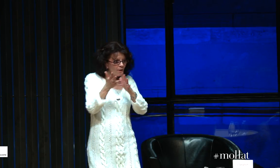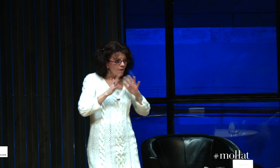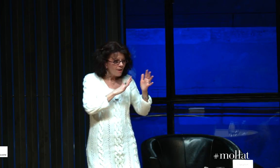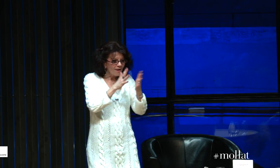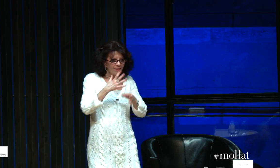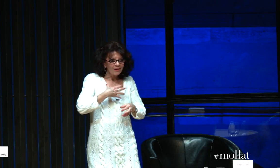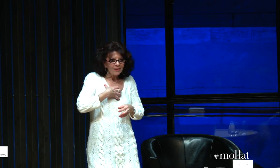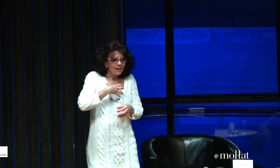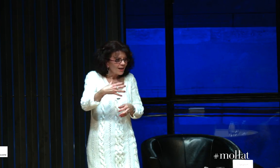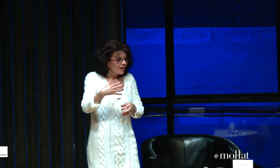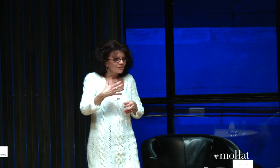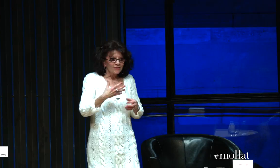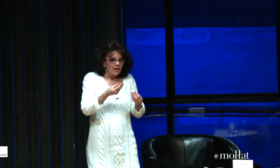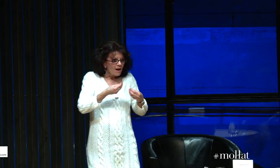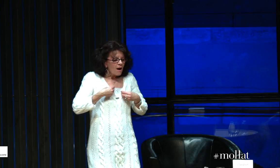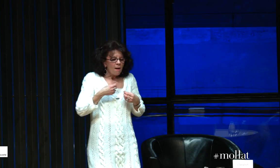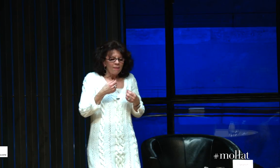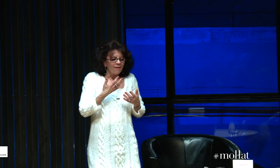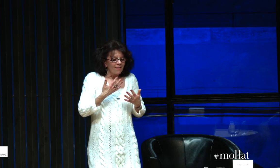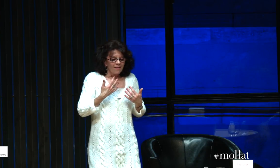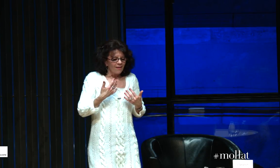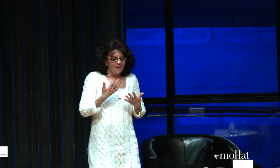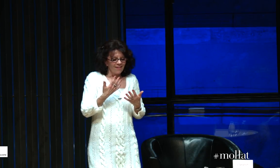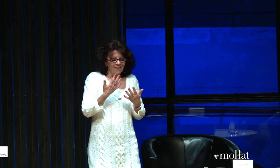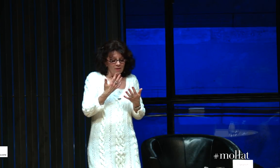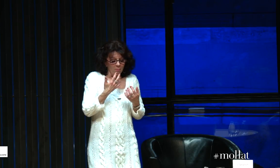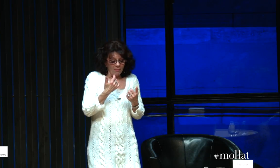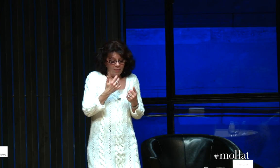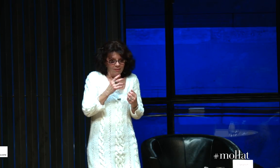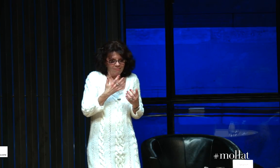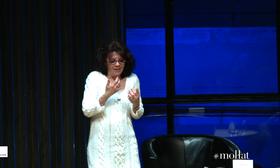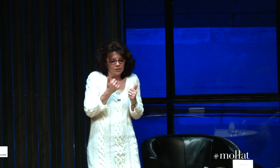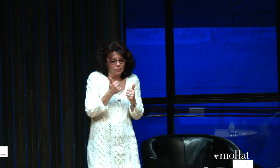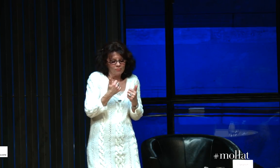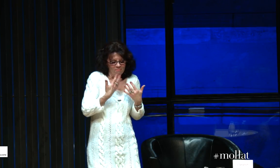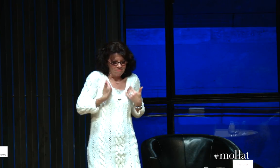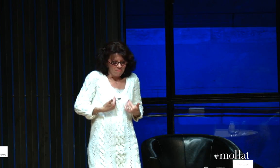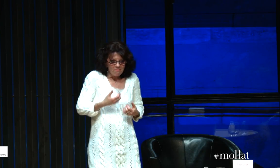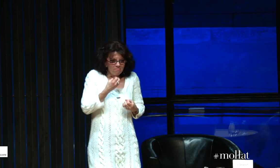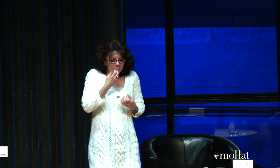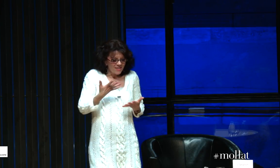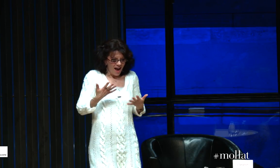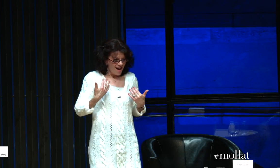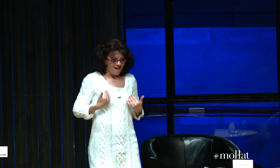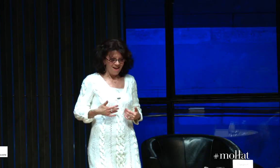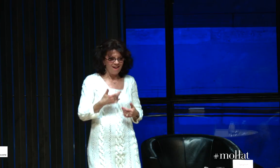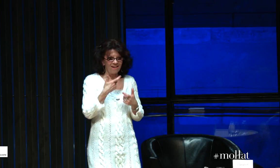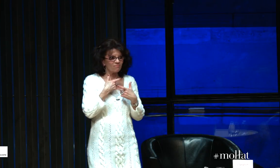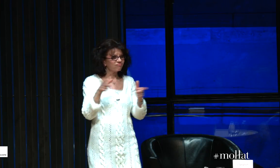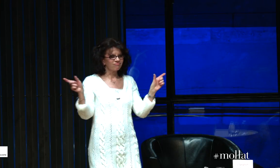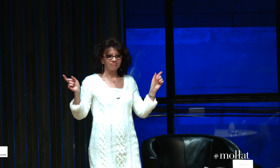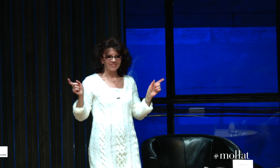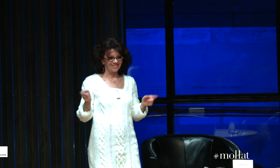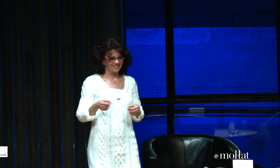jours. Tous les jours, c'était de la langue des signes, c'était des échanges incroyables, une richesse inestimable. Moi, je me sentais